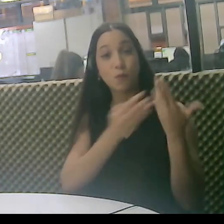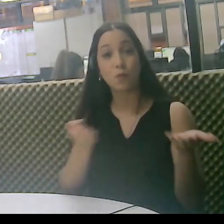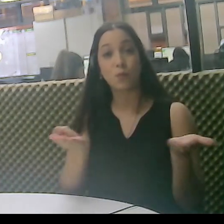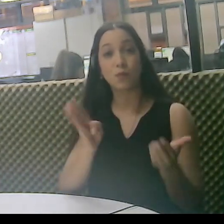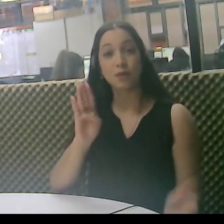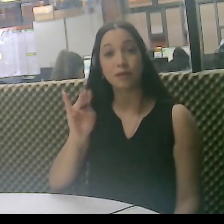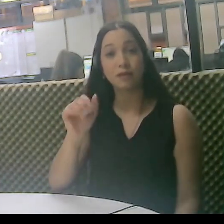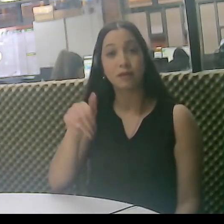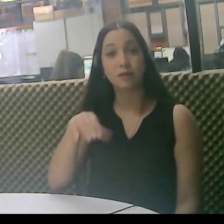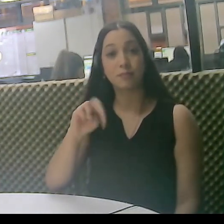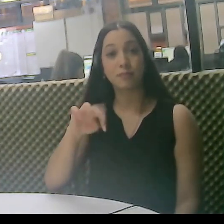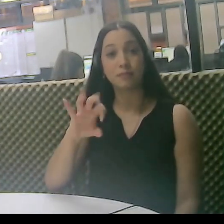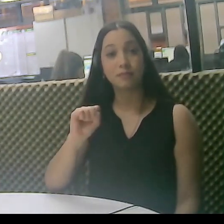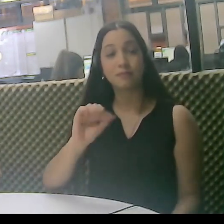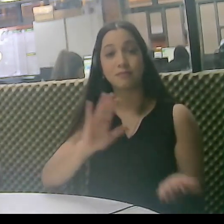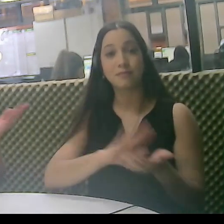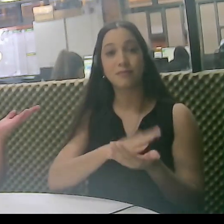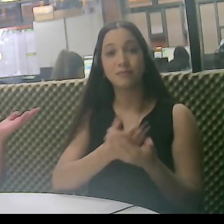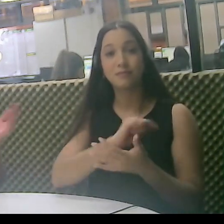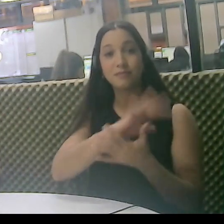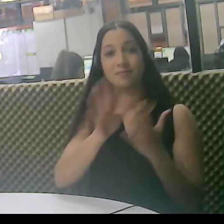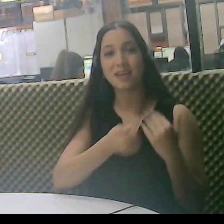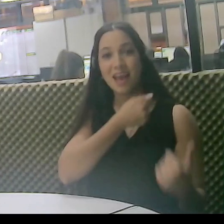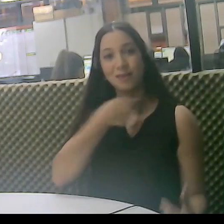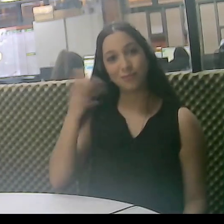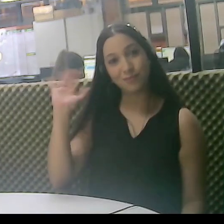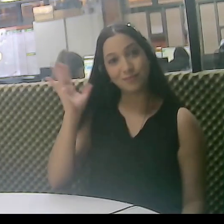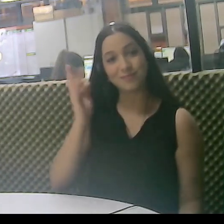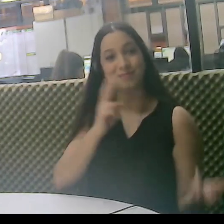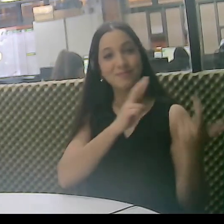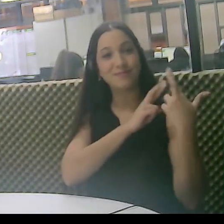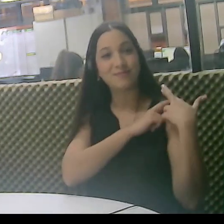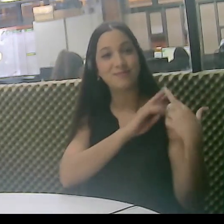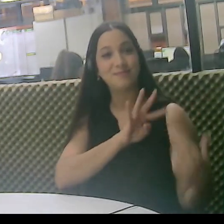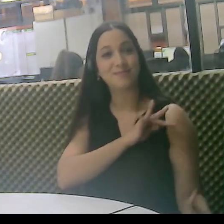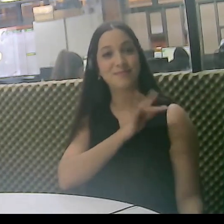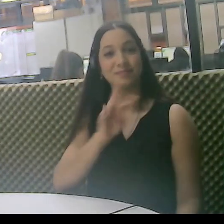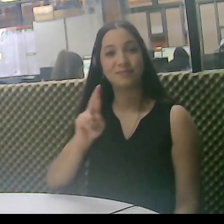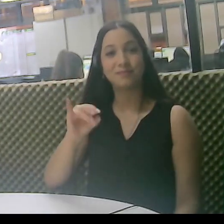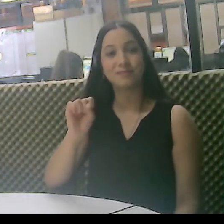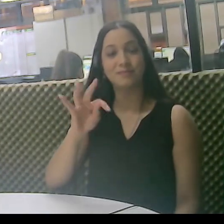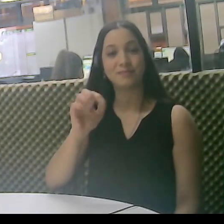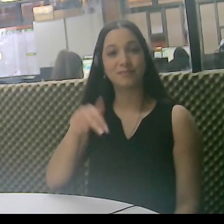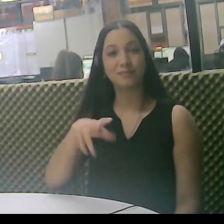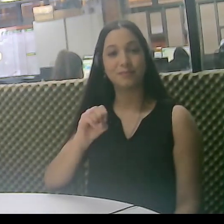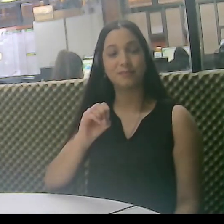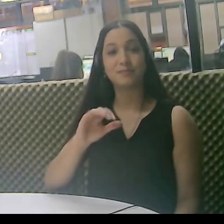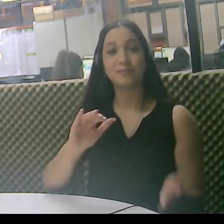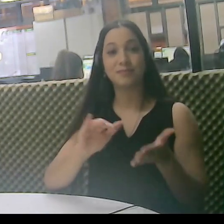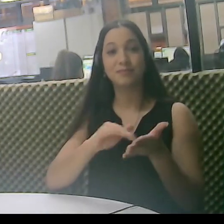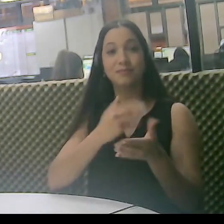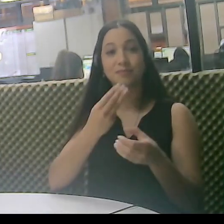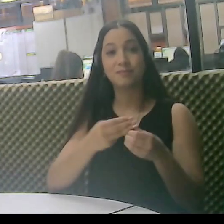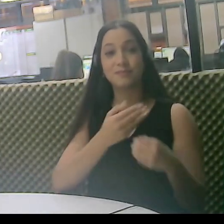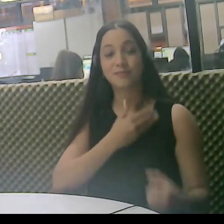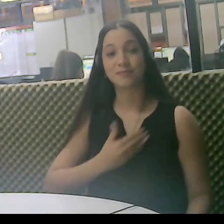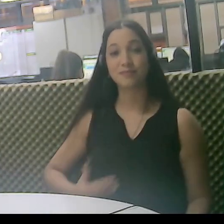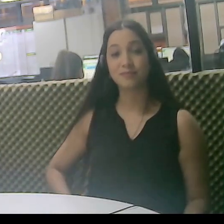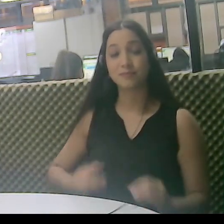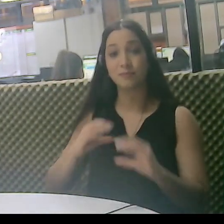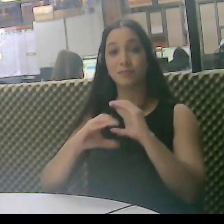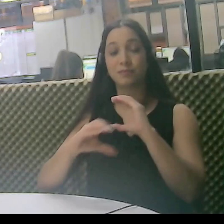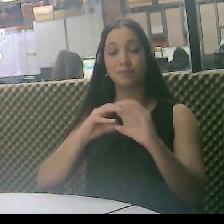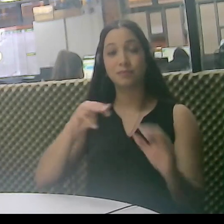edição, Bia Montes. Tradução em Libras, Amanda Valentim. Responsável técnico, Cristiano Silva. Secretário Municipal de Governo